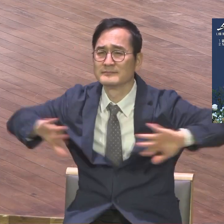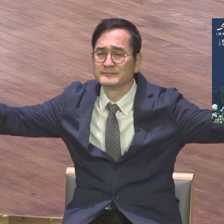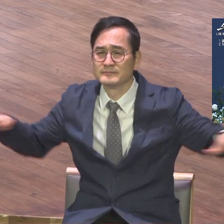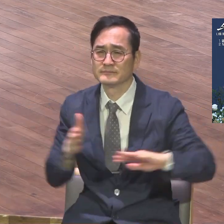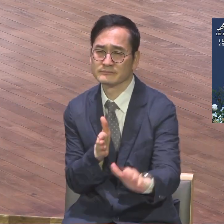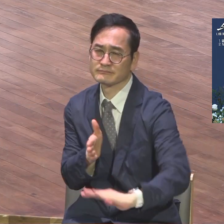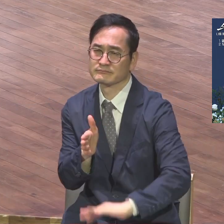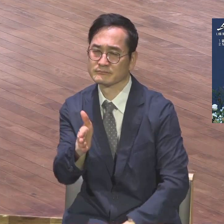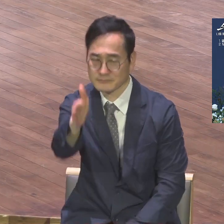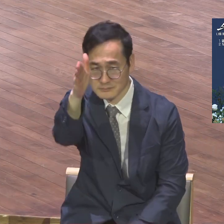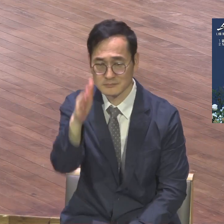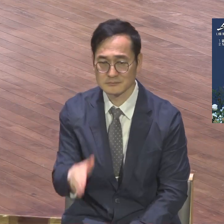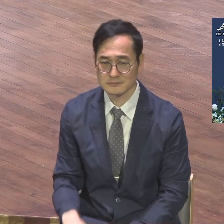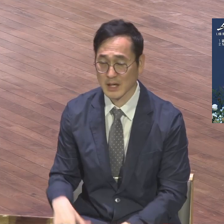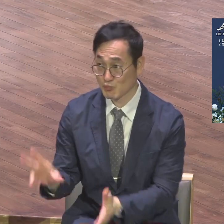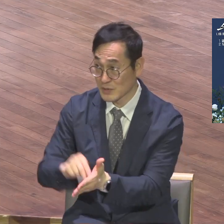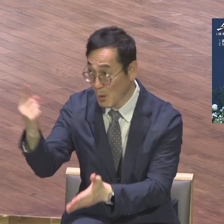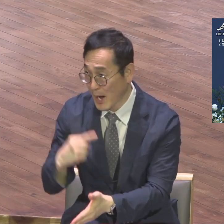문제 올 때마다 그리스도.